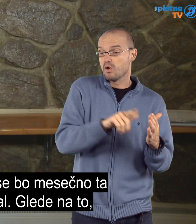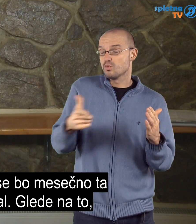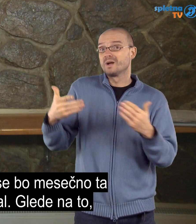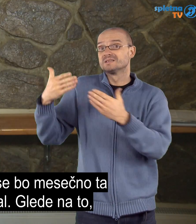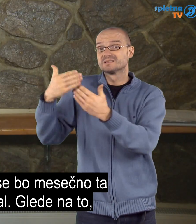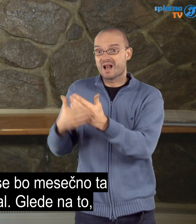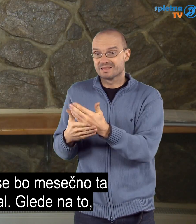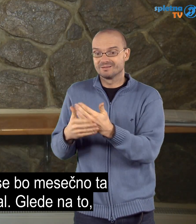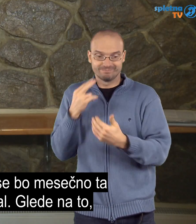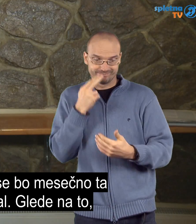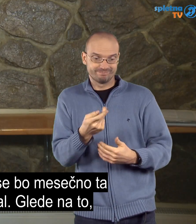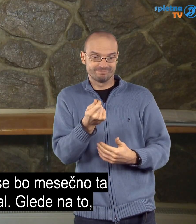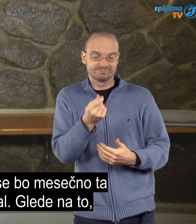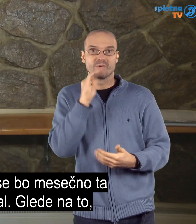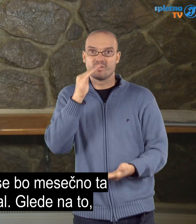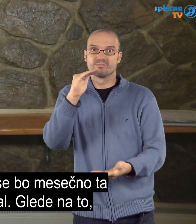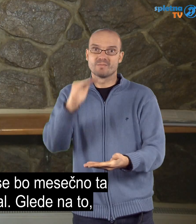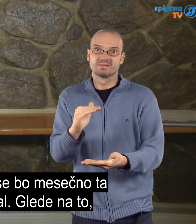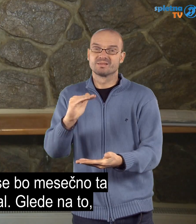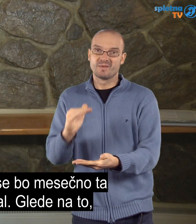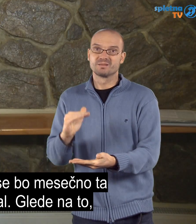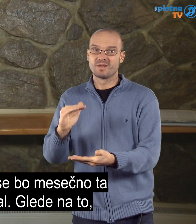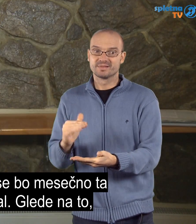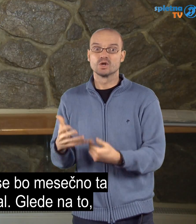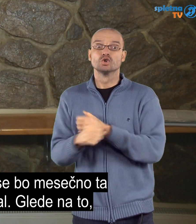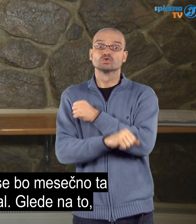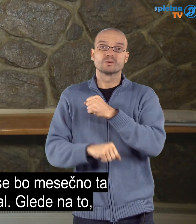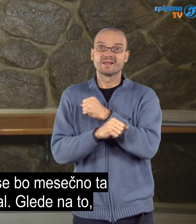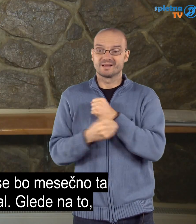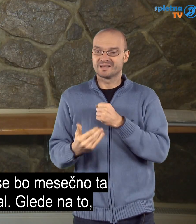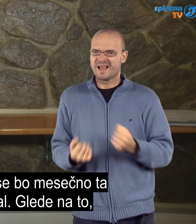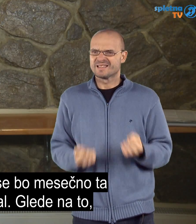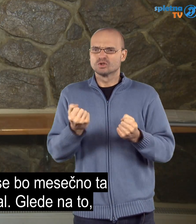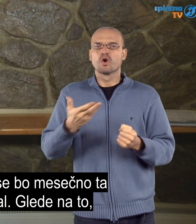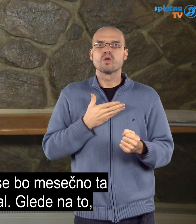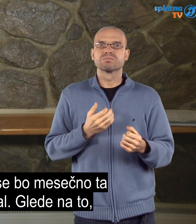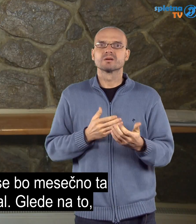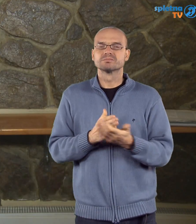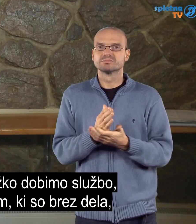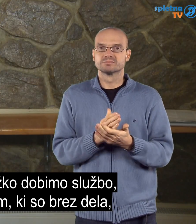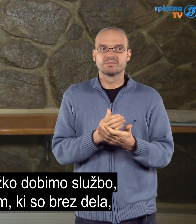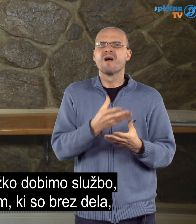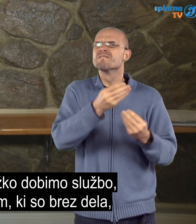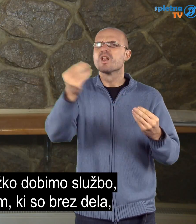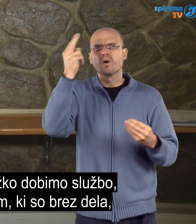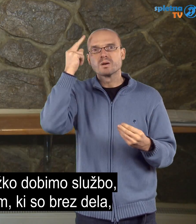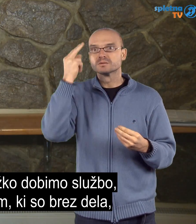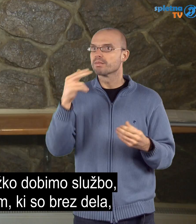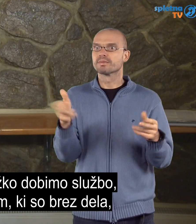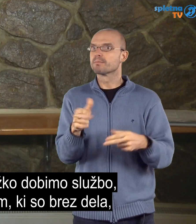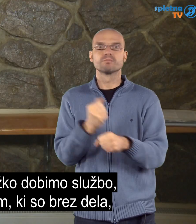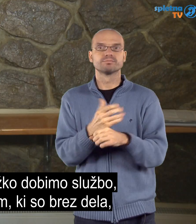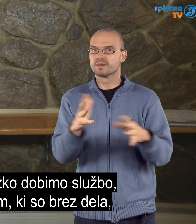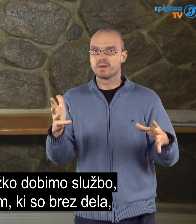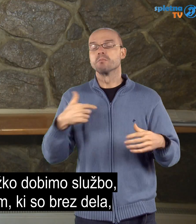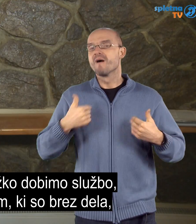se bo pa mesečno zelo poznal. Glede na to, da študente zelo težko danes dobimo delo, ne, jaz jih veliko poznam, kaj brez del, smo lahko veseli,